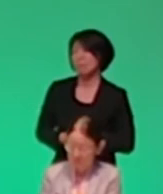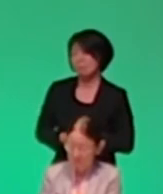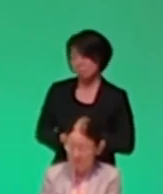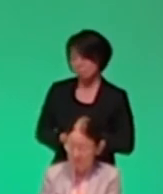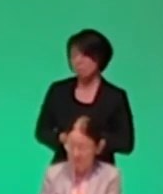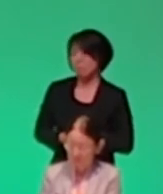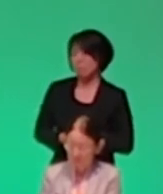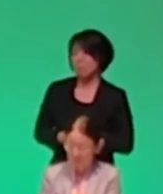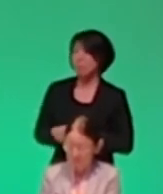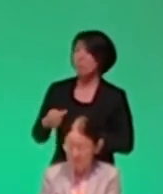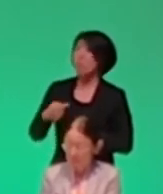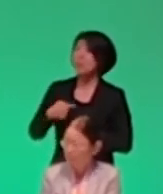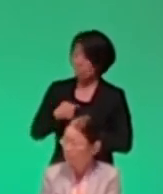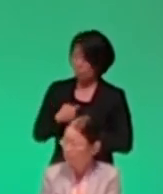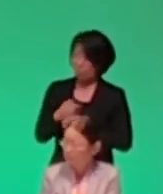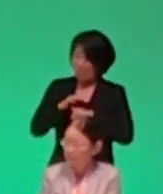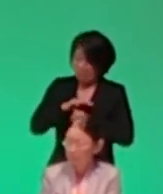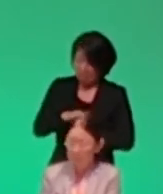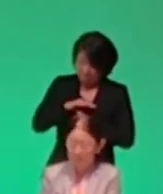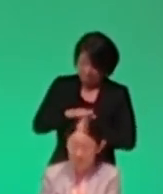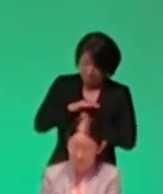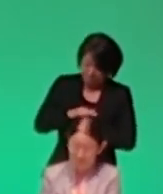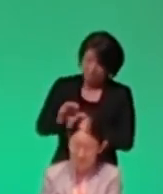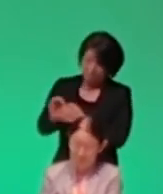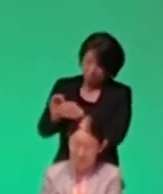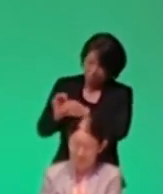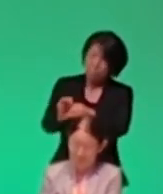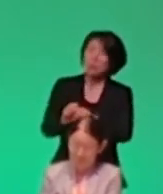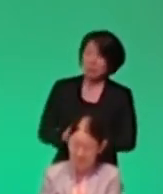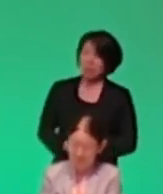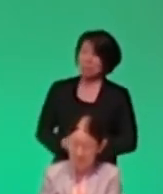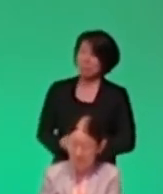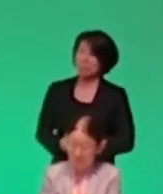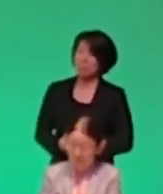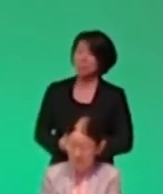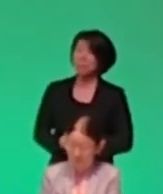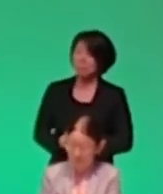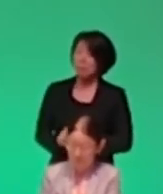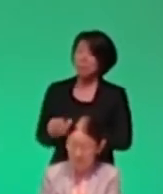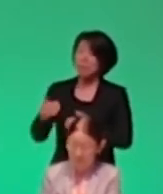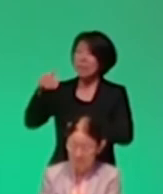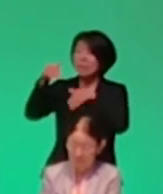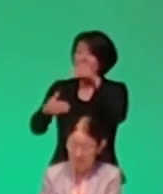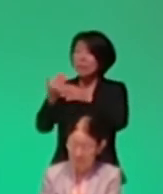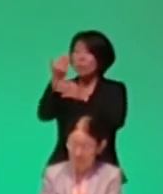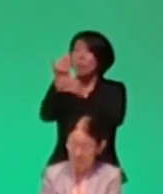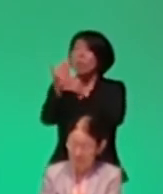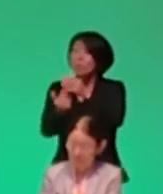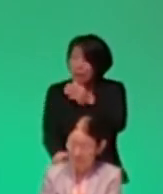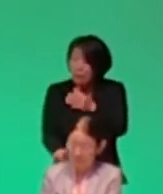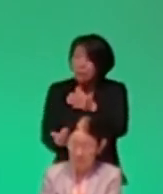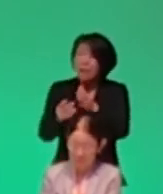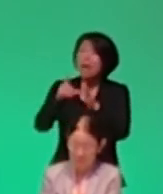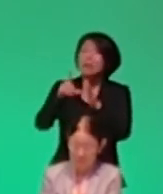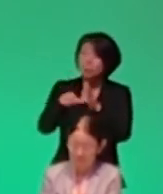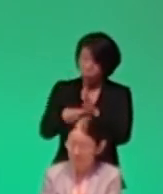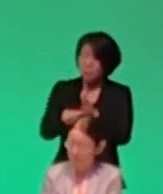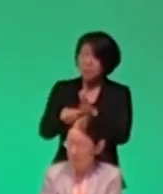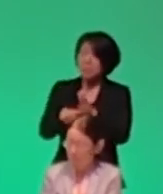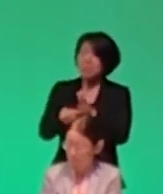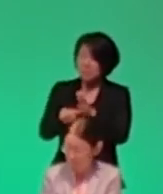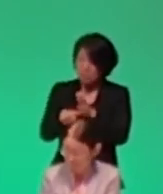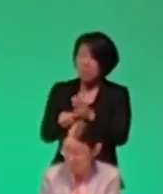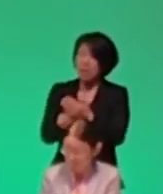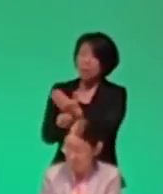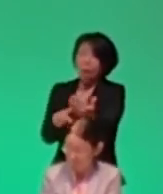に自分の中で耐えて耐えて耐えるしかなかった。落選した候補者にとって一番怖い人は有権